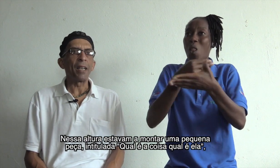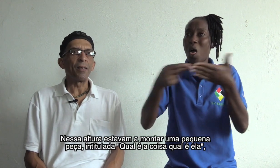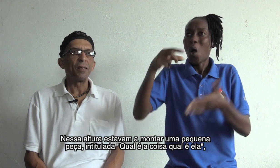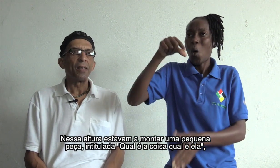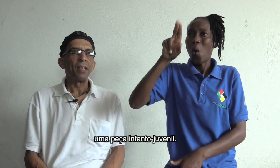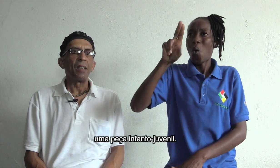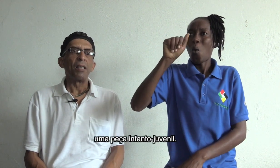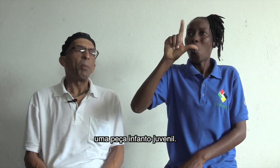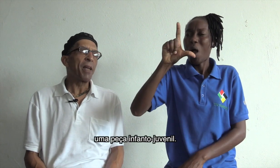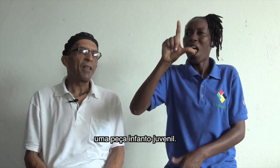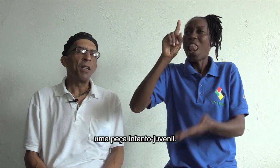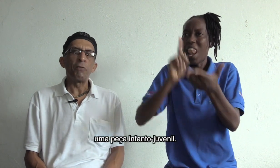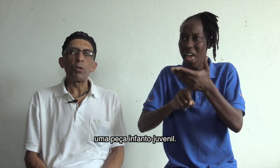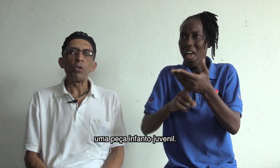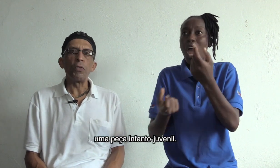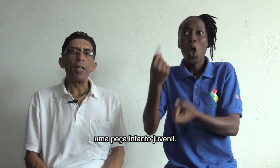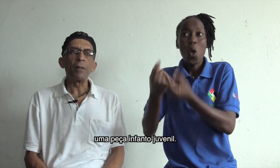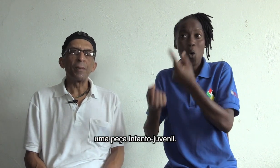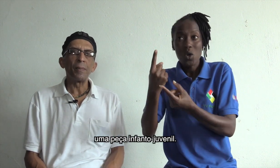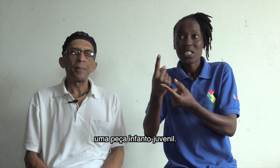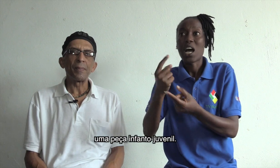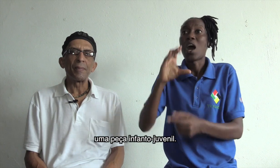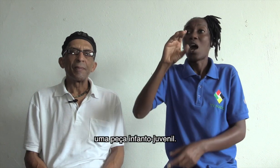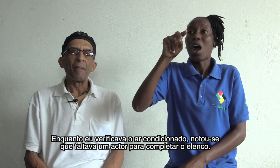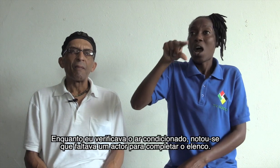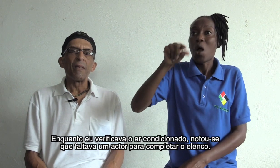Qual é Ela? Uma peça infantil juvenil.